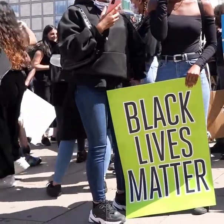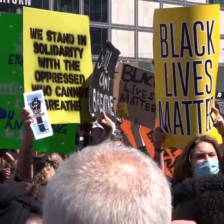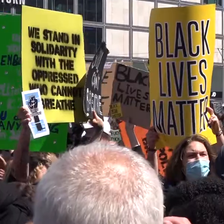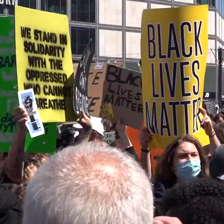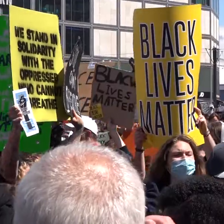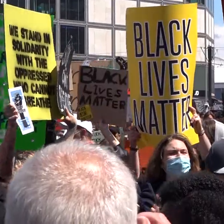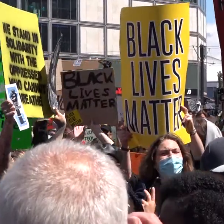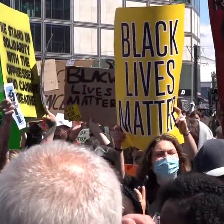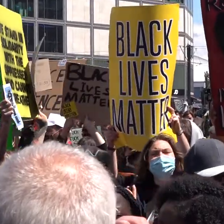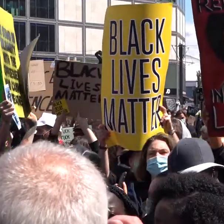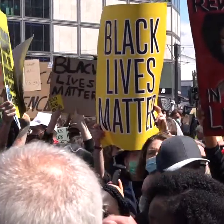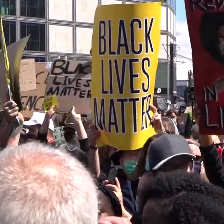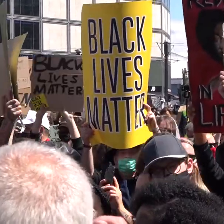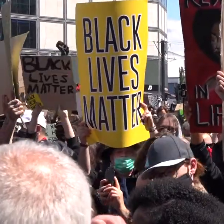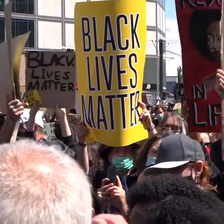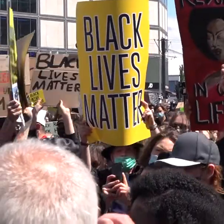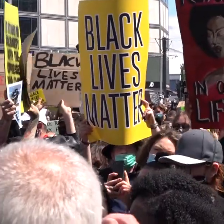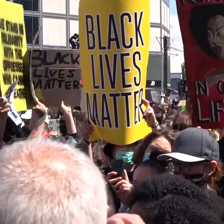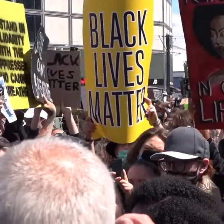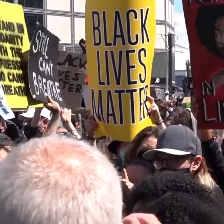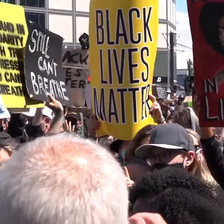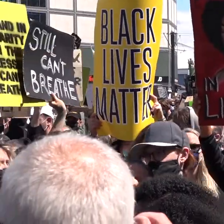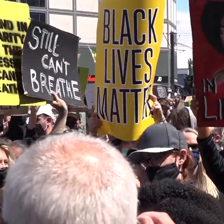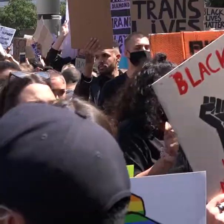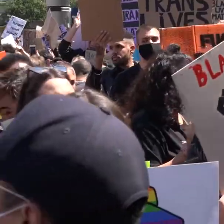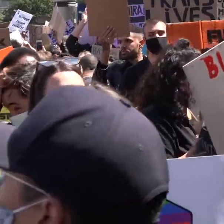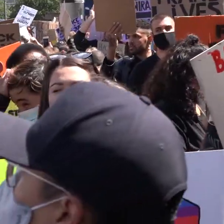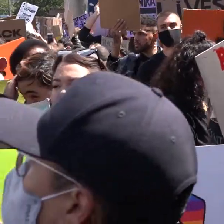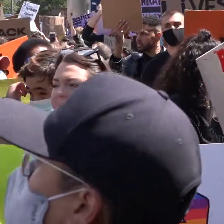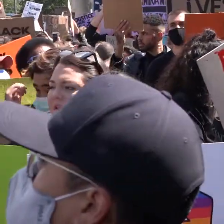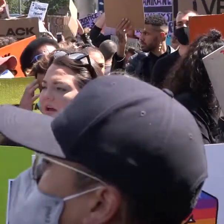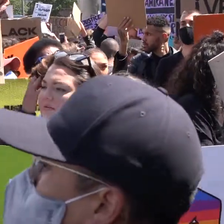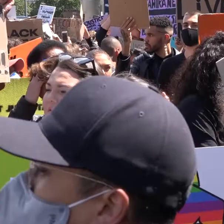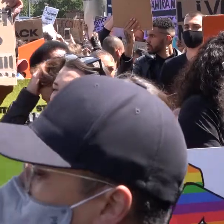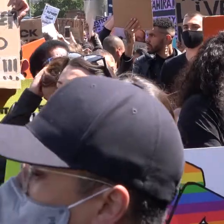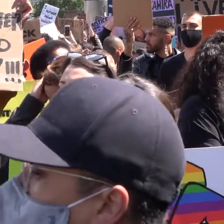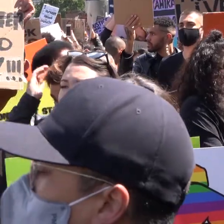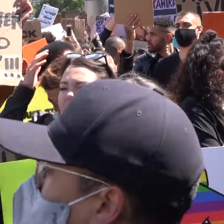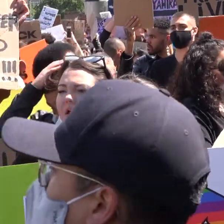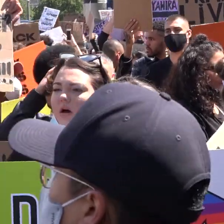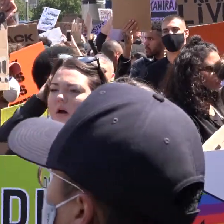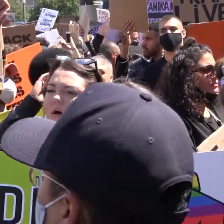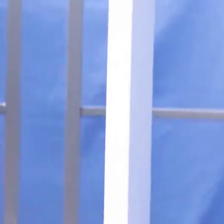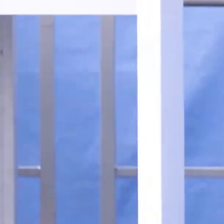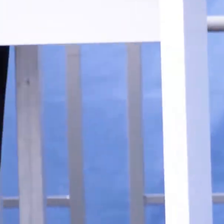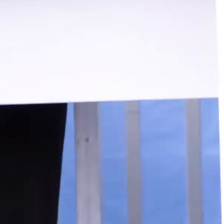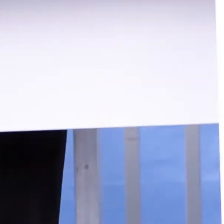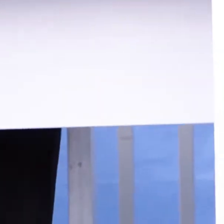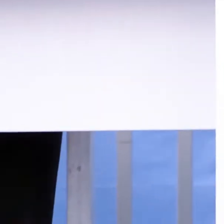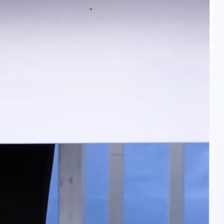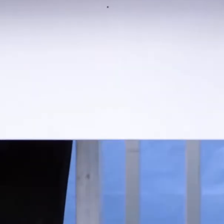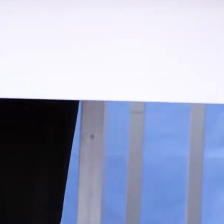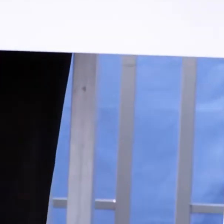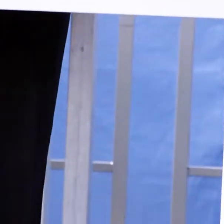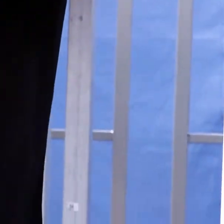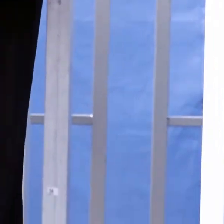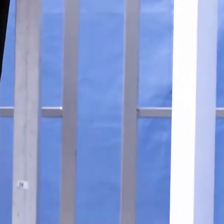whitey. Tonight I might fall in love. Keep dancing and call it love.